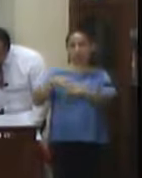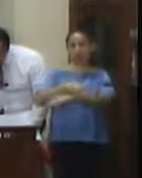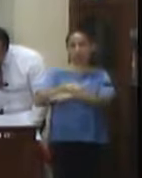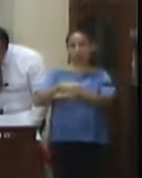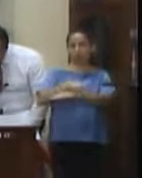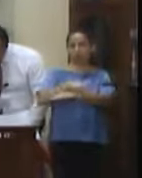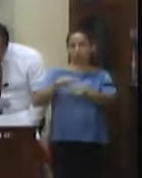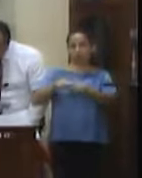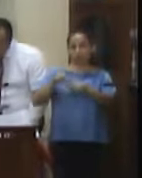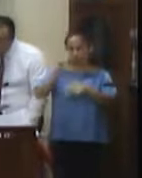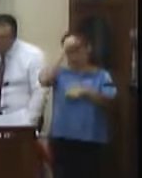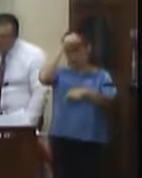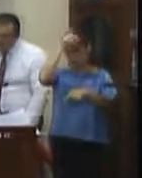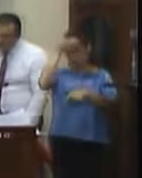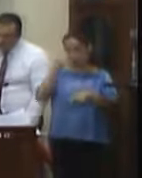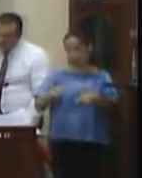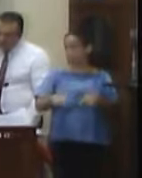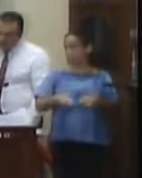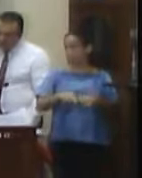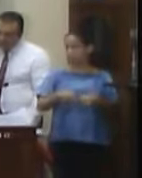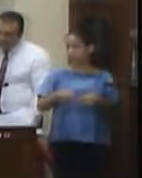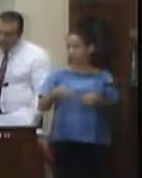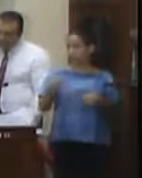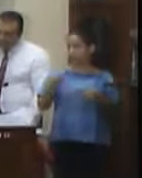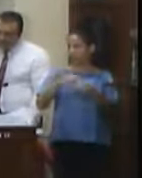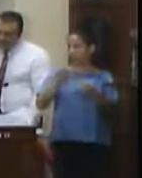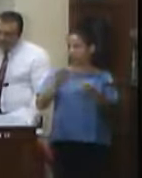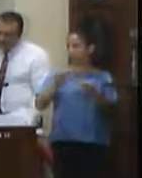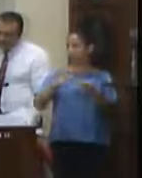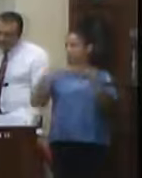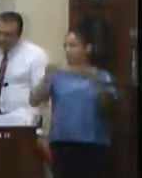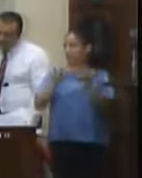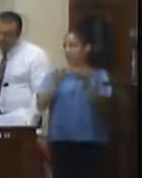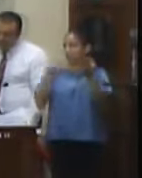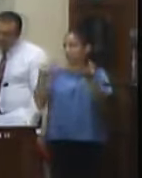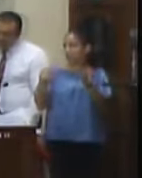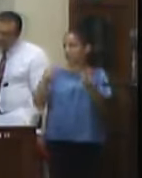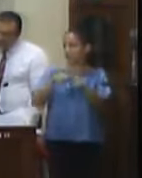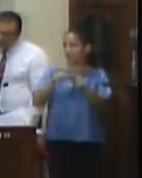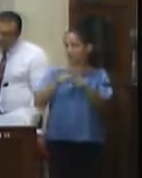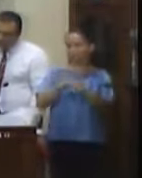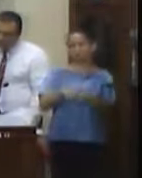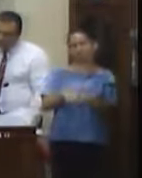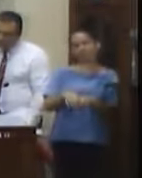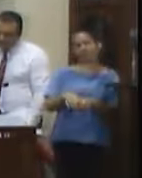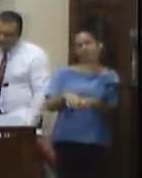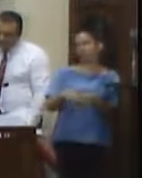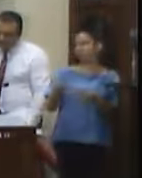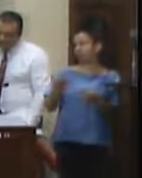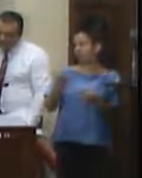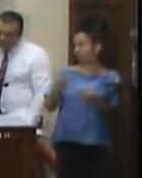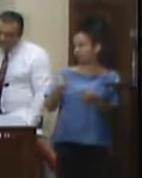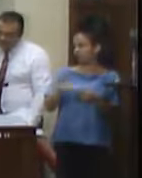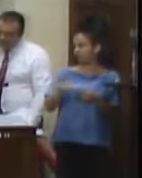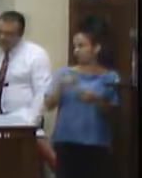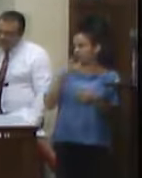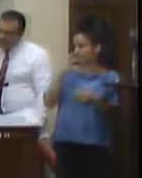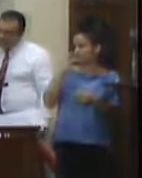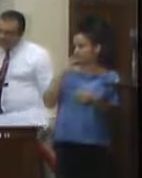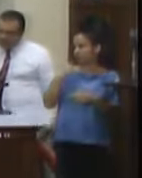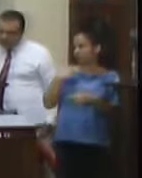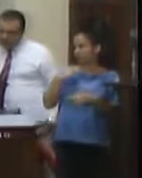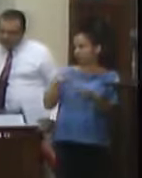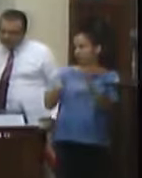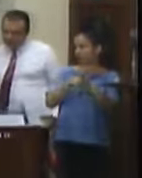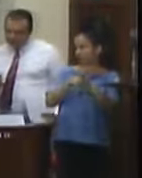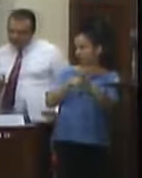públicas municipais e das outras providências. A votação nominal é maioria simples. Eu queria só defender aqui essa